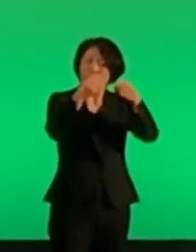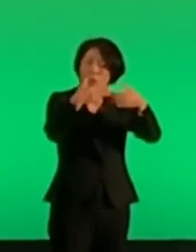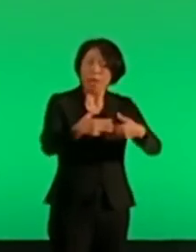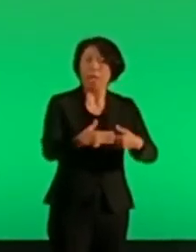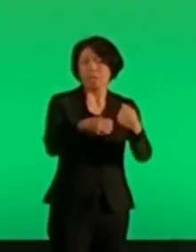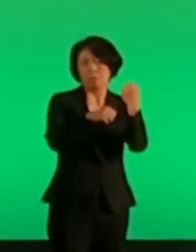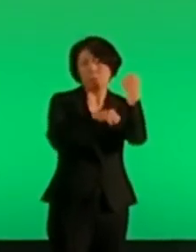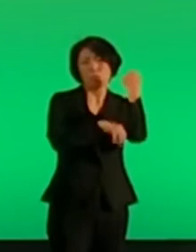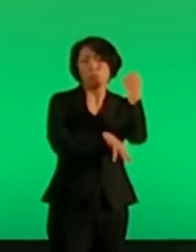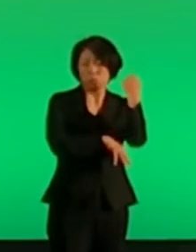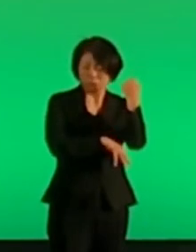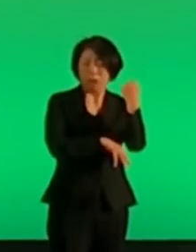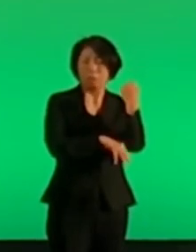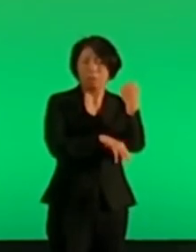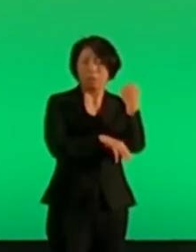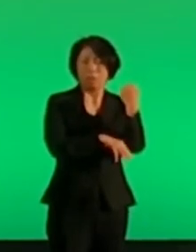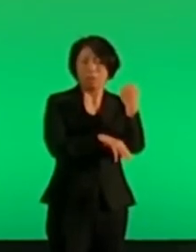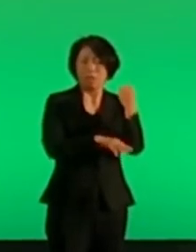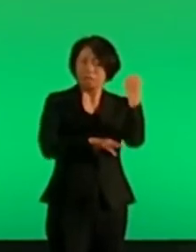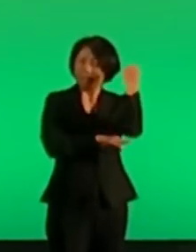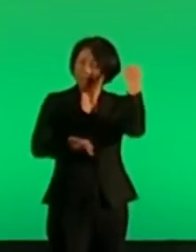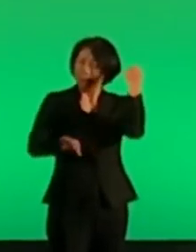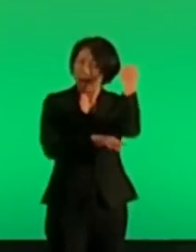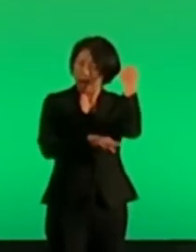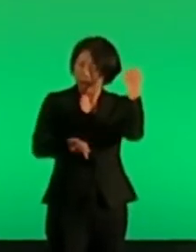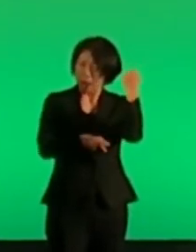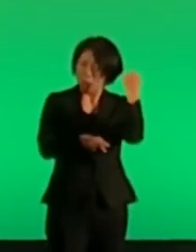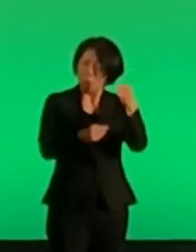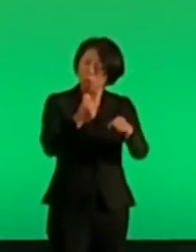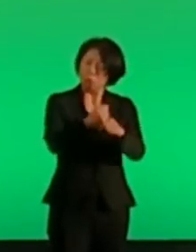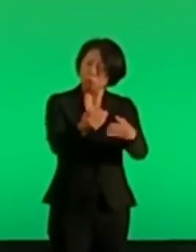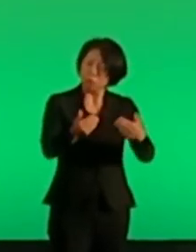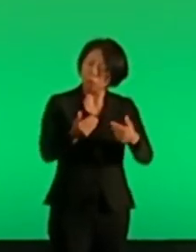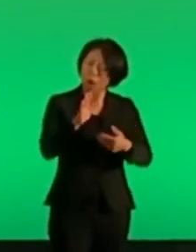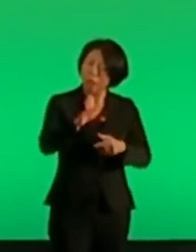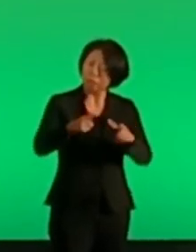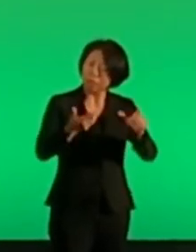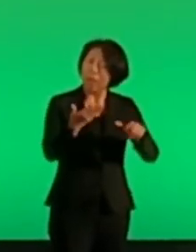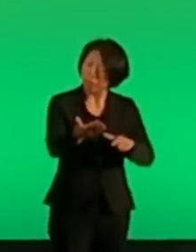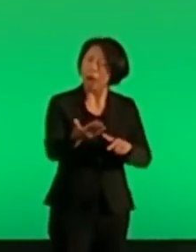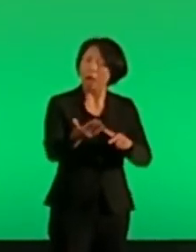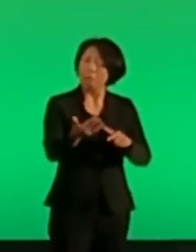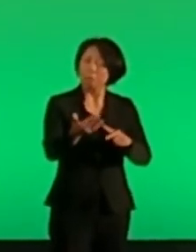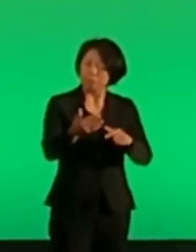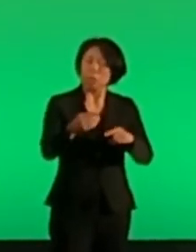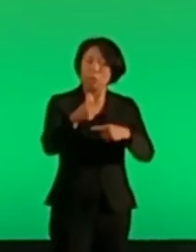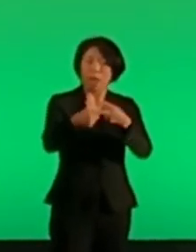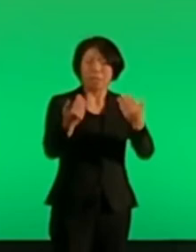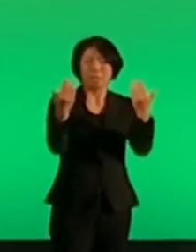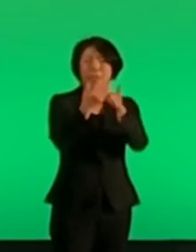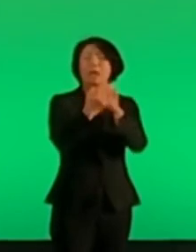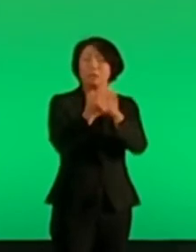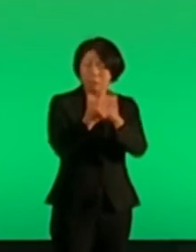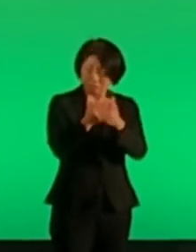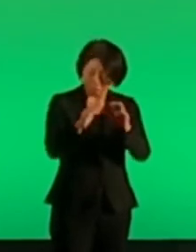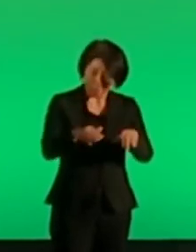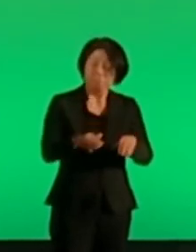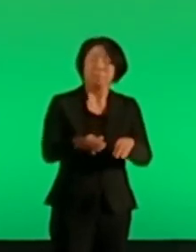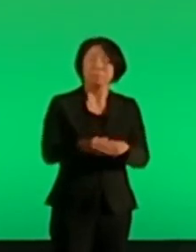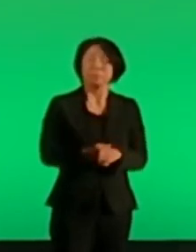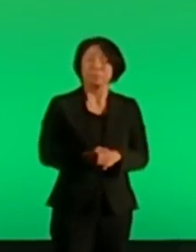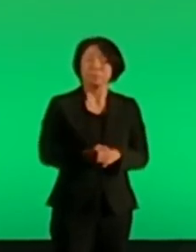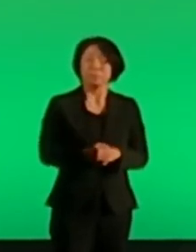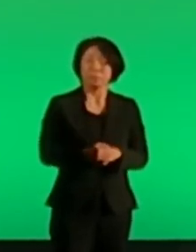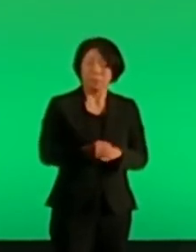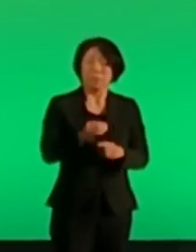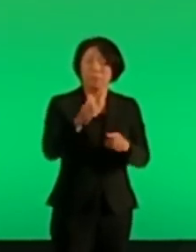く基盤が作っておいた方がいいんじゃないかという話になりまして、作らせて、